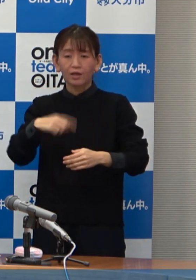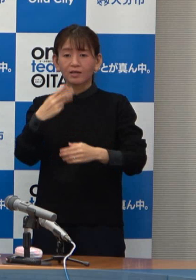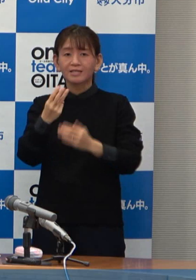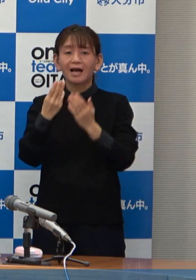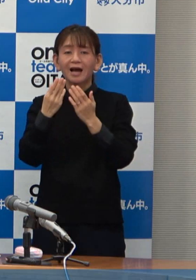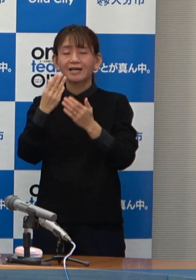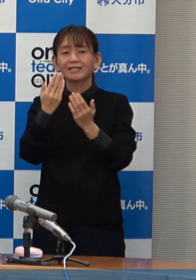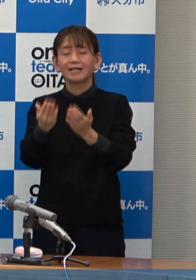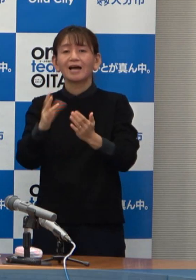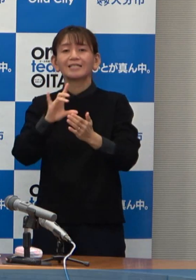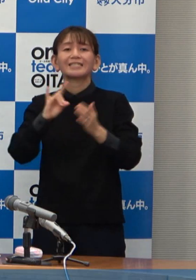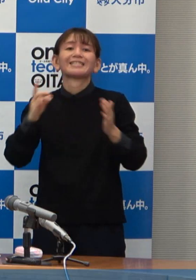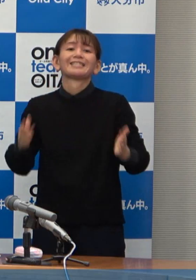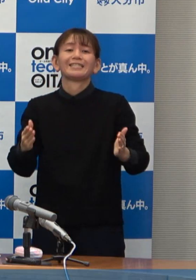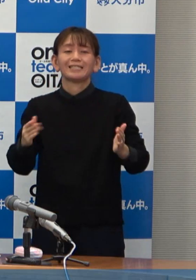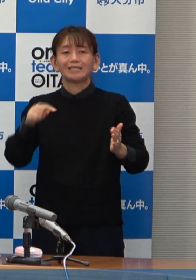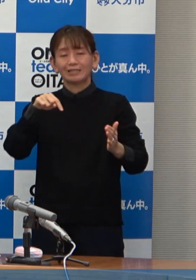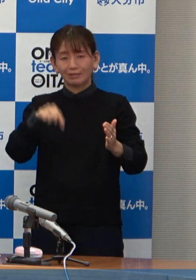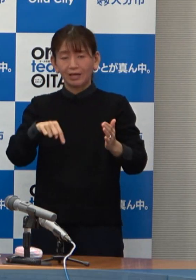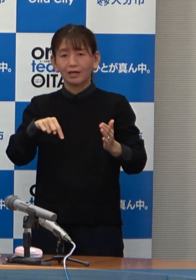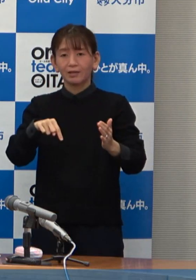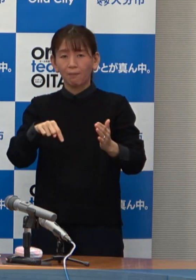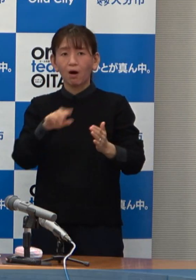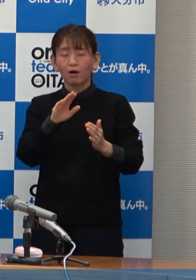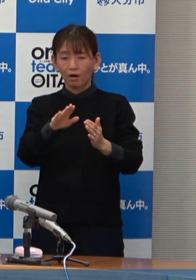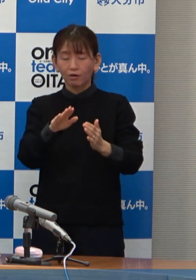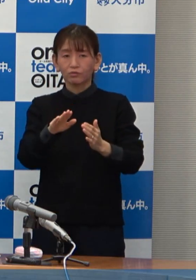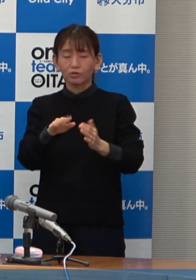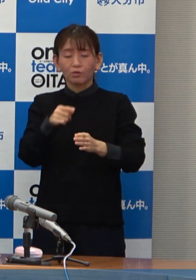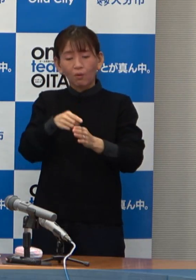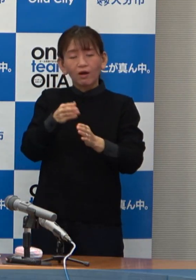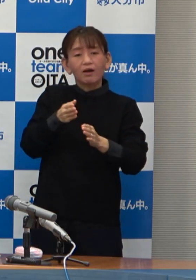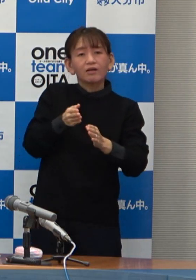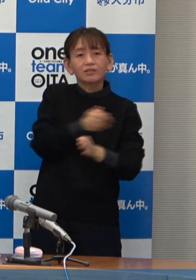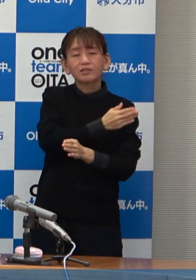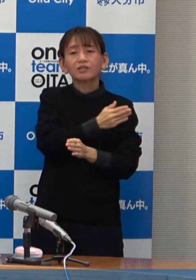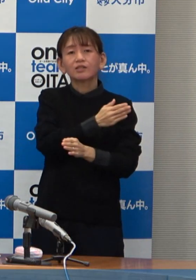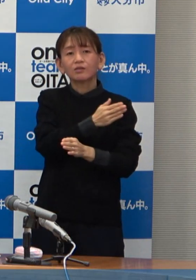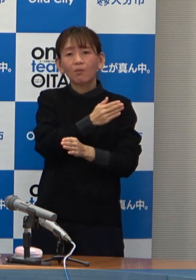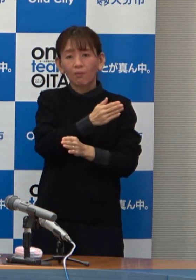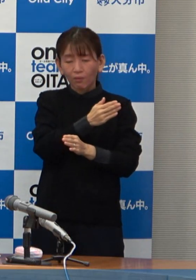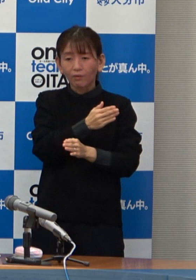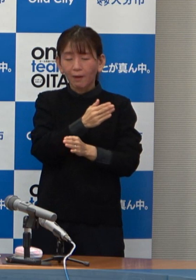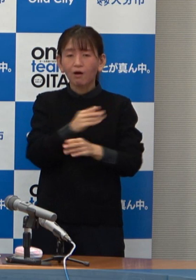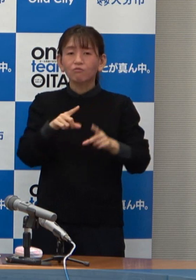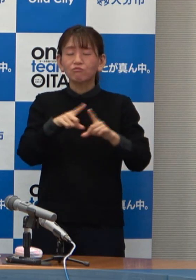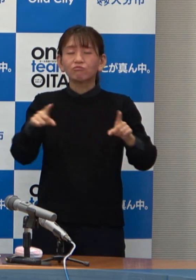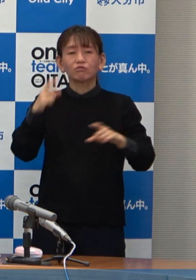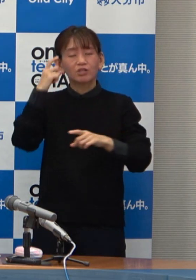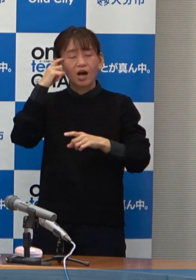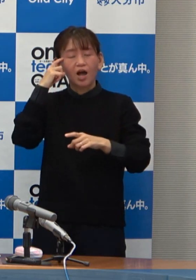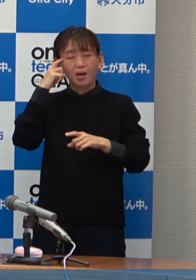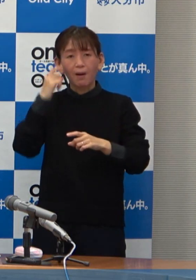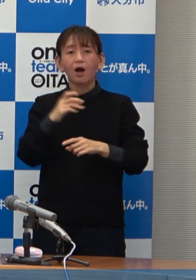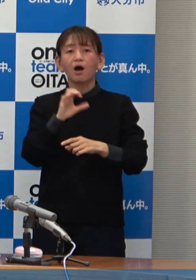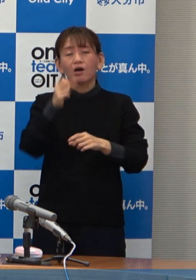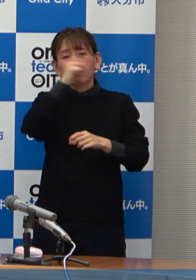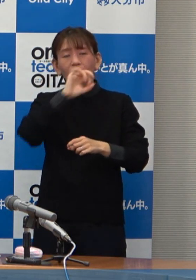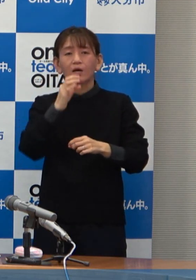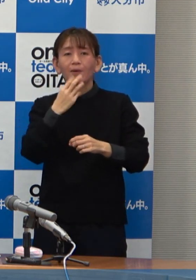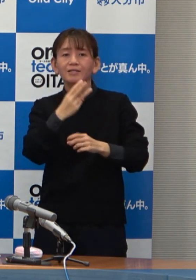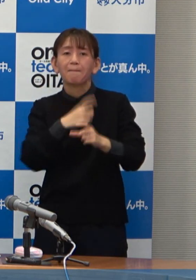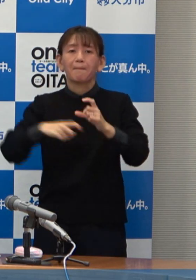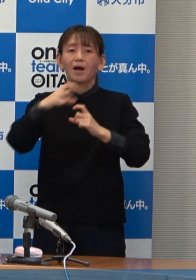相当ありますねこれ来年から通年になるっていうと普通に考えれ3倍以上ありますね